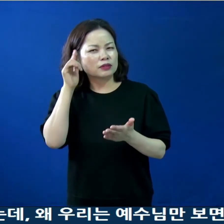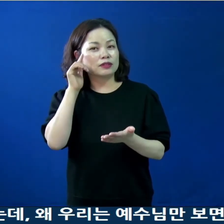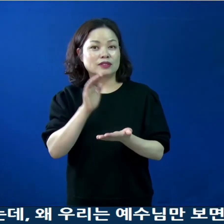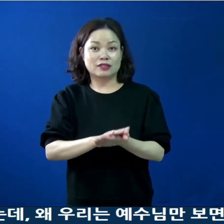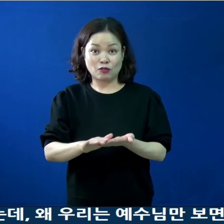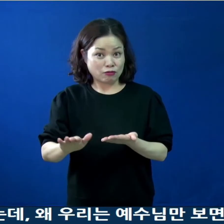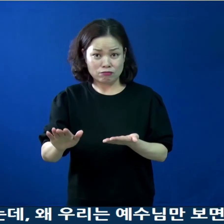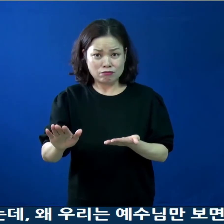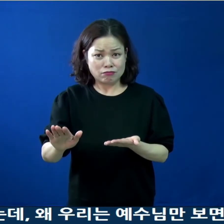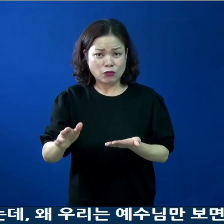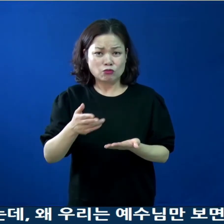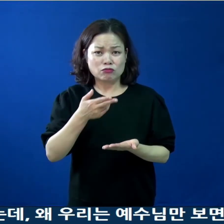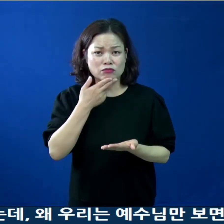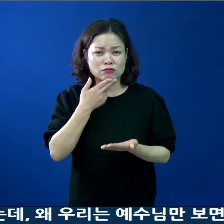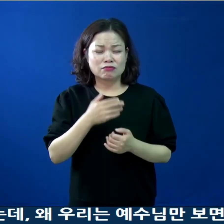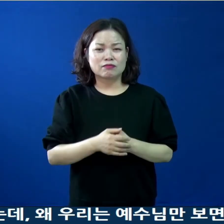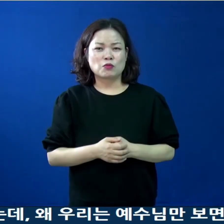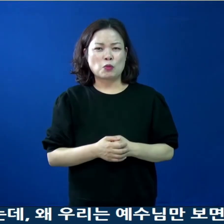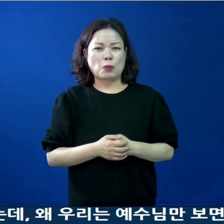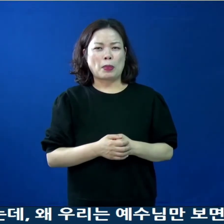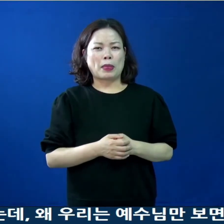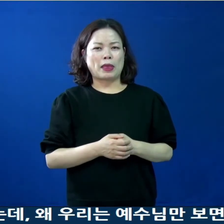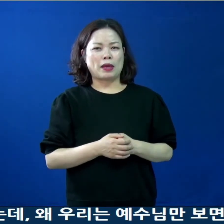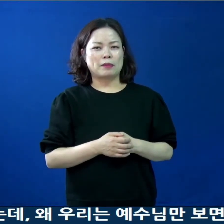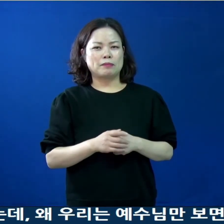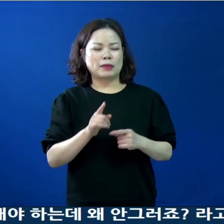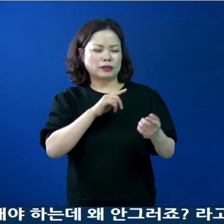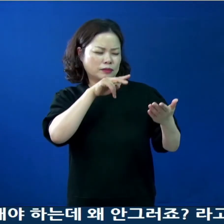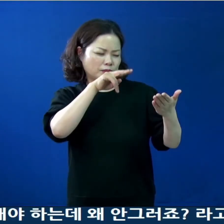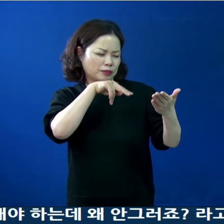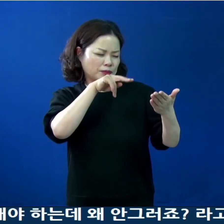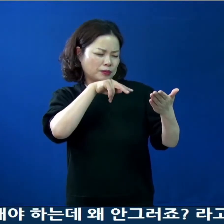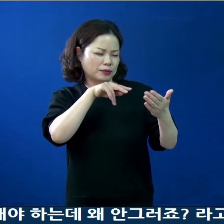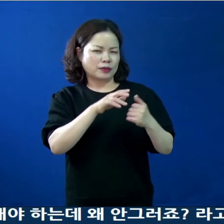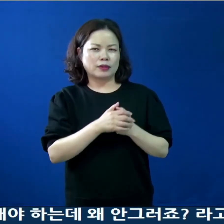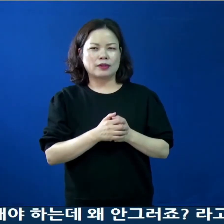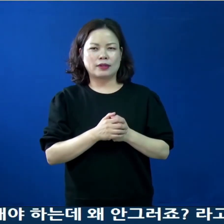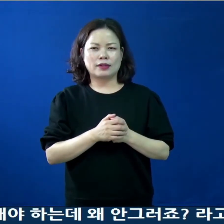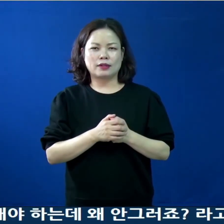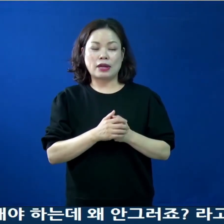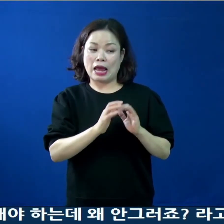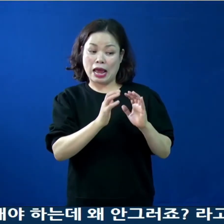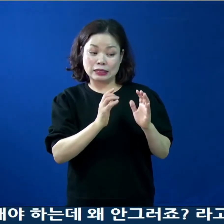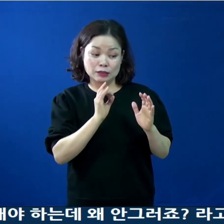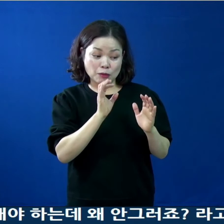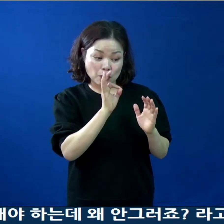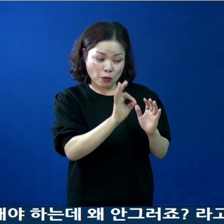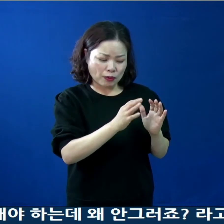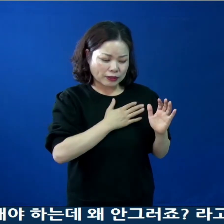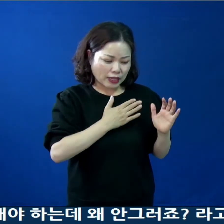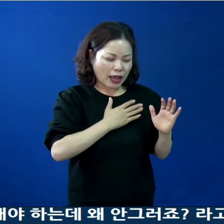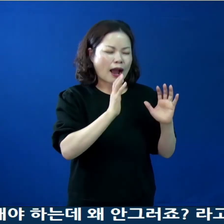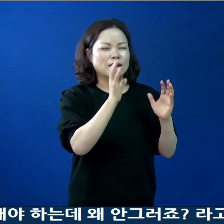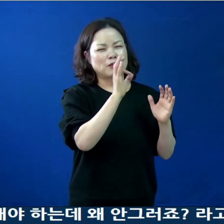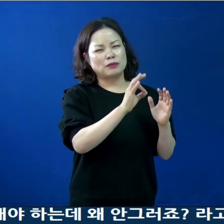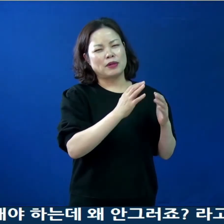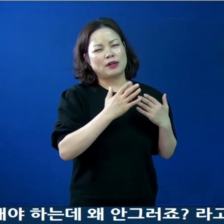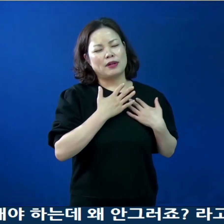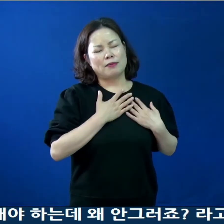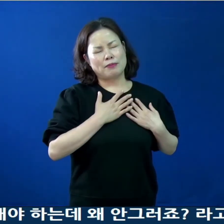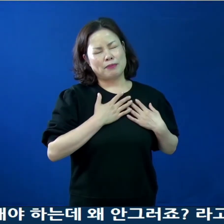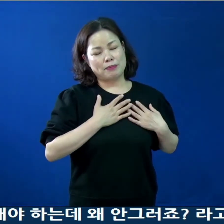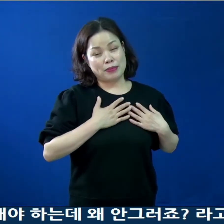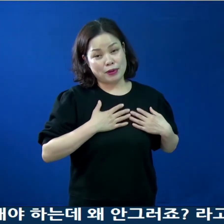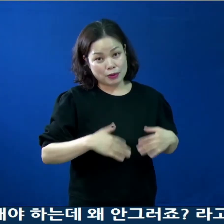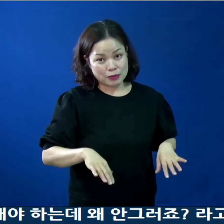않죠. 제가 말씀을 이제 묵상하면서 아이들만 보면, 내 아이만 보면 피로가 풀리고